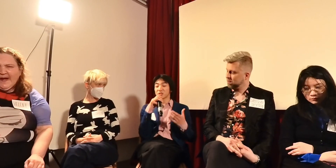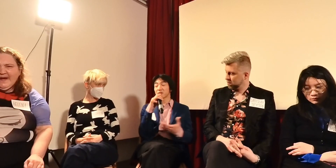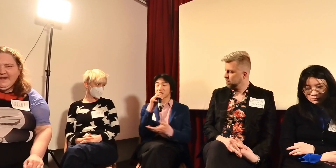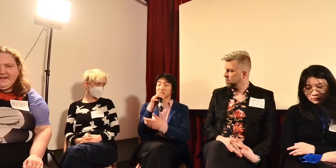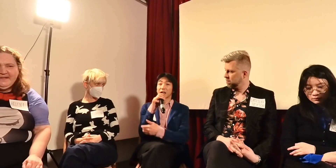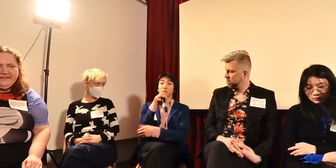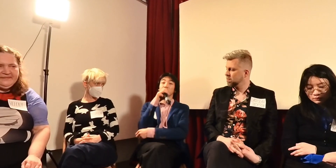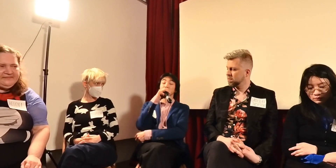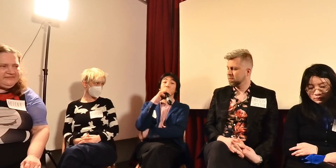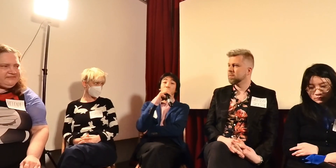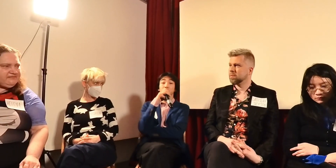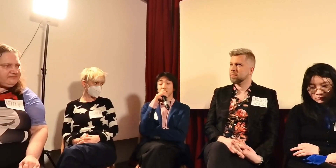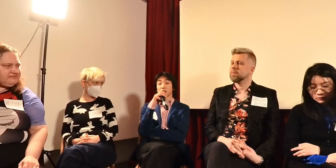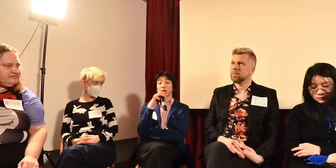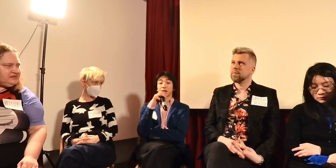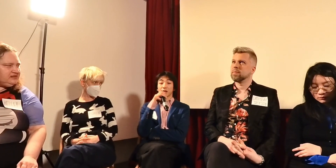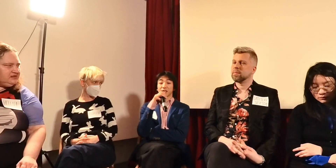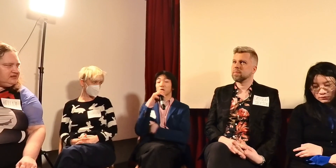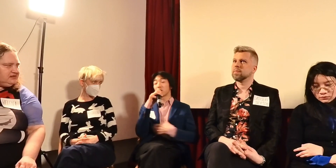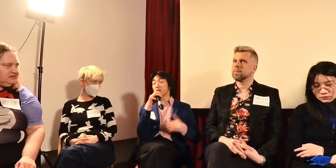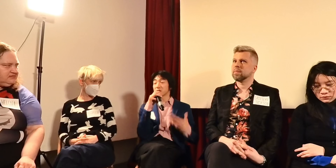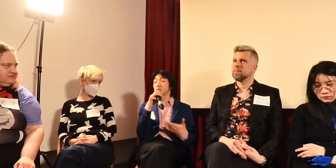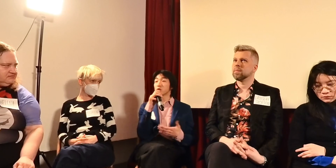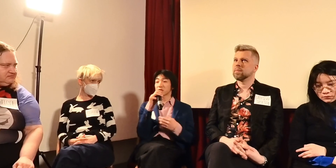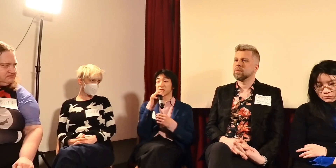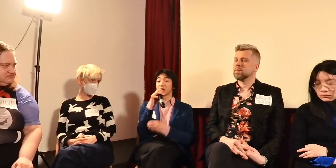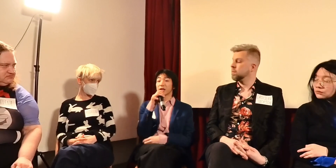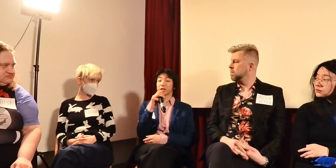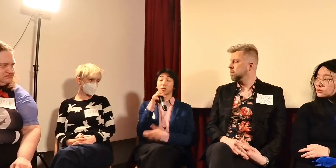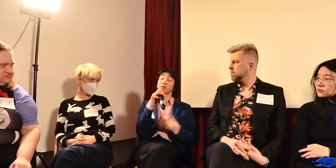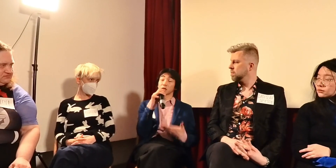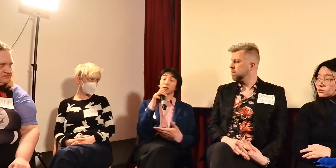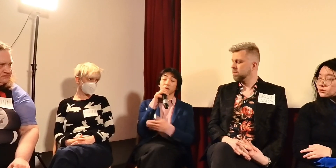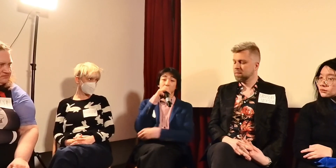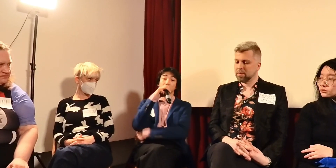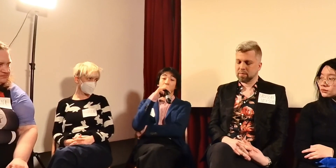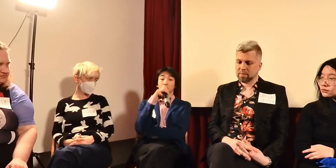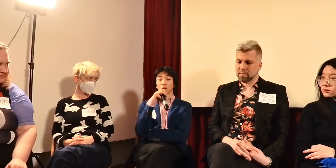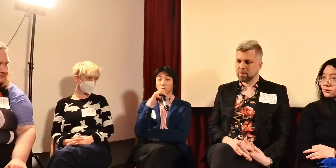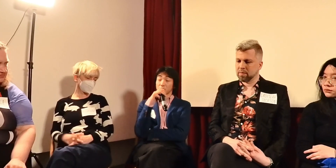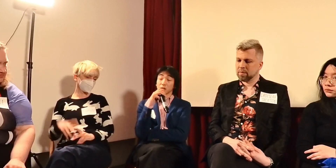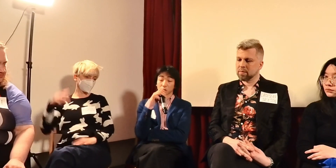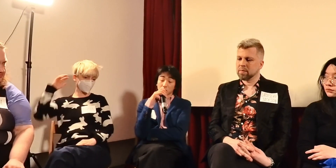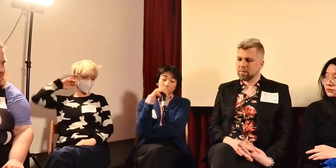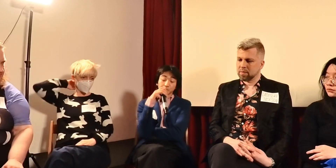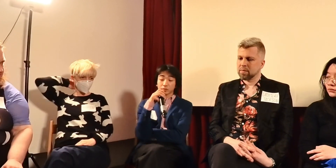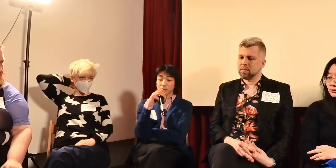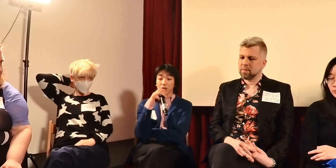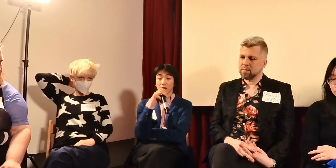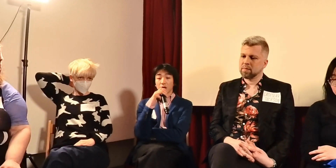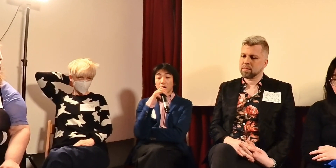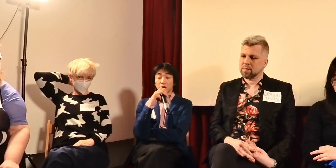z různých vlastně zájmů vlastně členů, kteří se jakkoliv vlastně zúčastní i nebo navštěvují vlastně ten umělecký prostor.